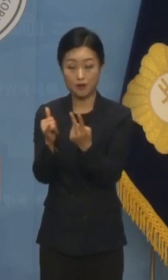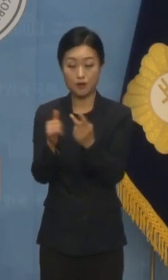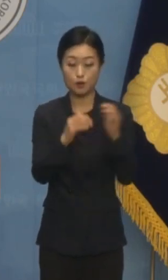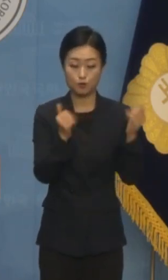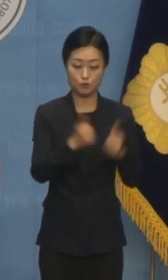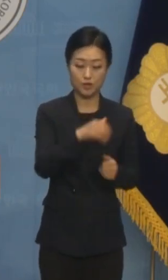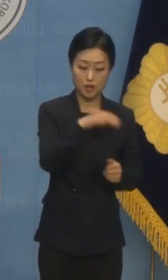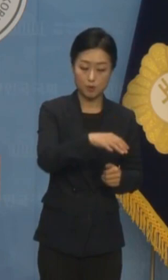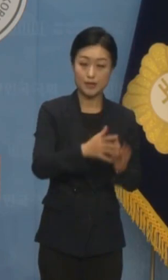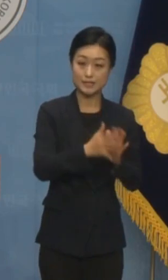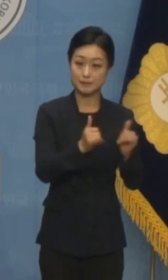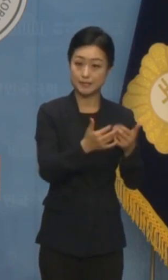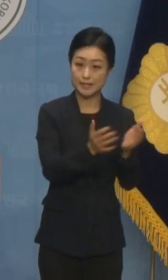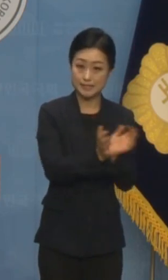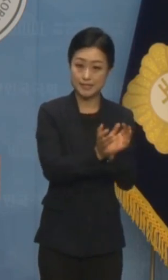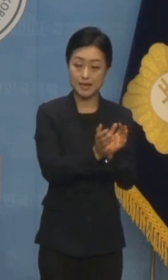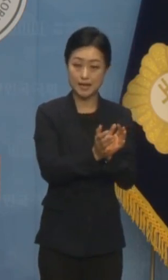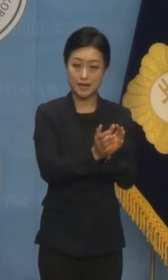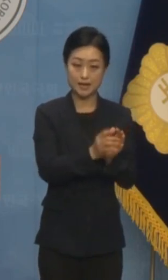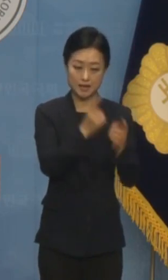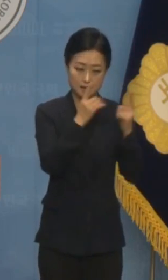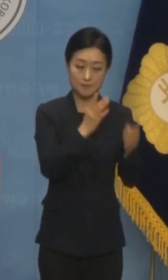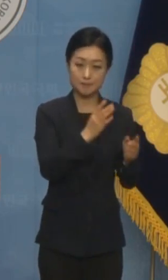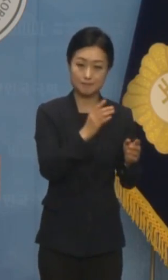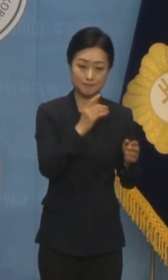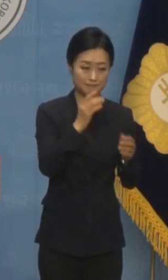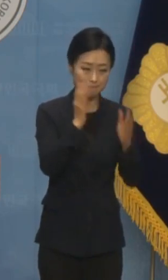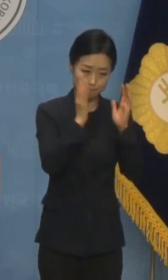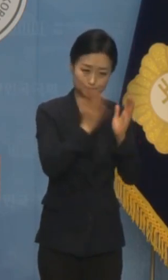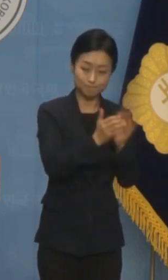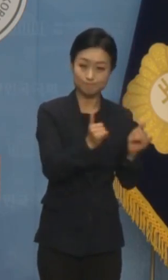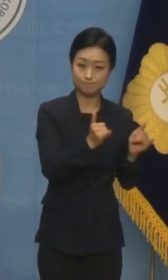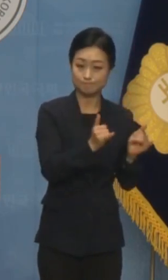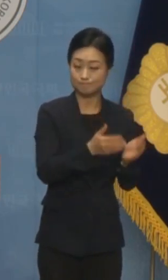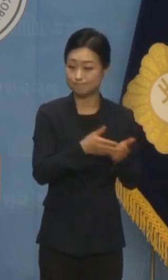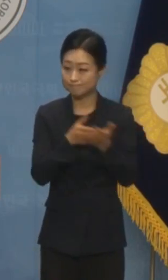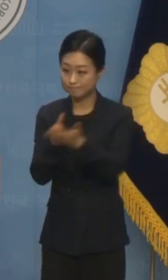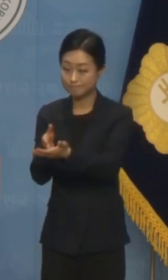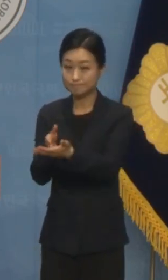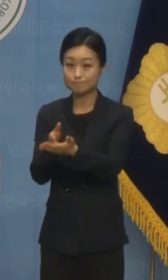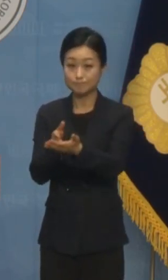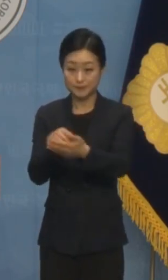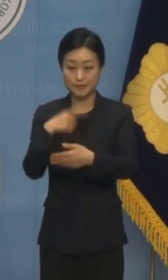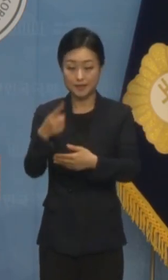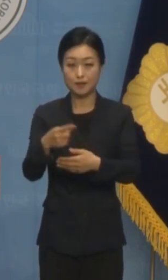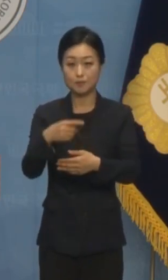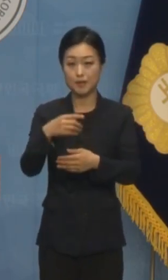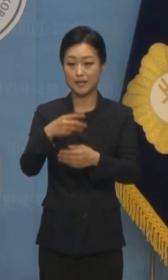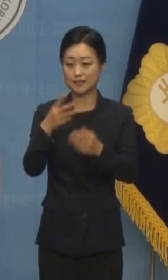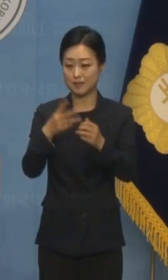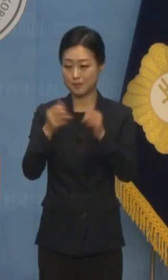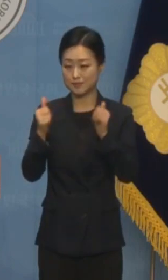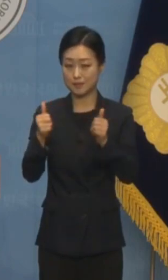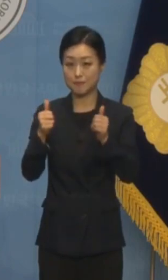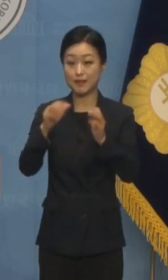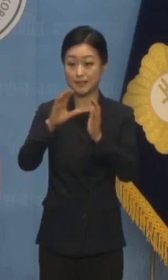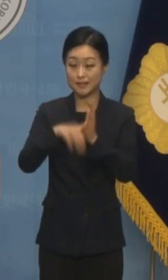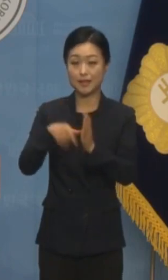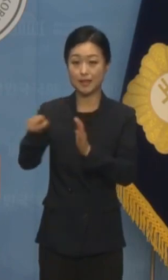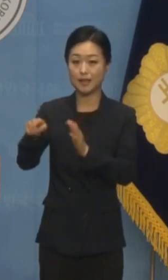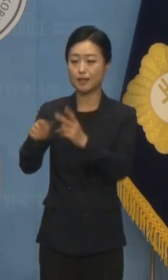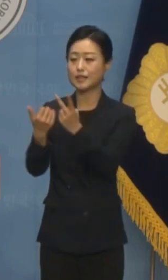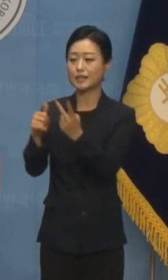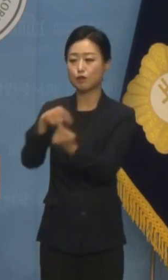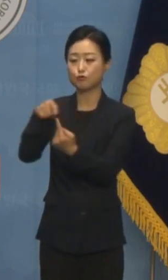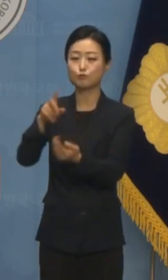국회와 시민단체, 학계의 주장을 넘어 고등법원의 판결을 통해 확인된 것입니다. 그럼에도